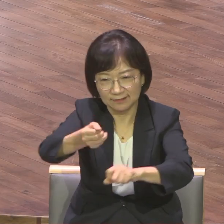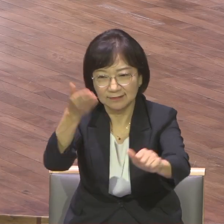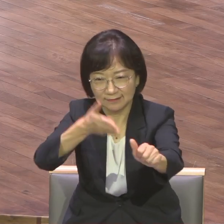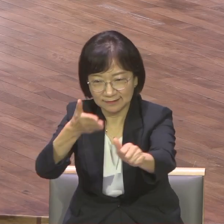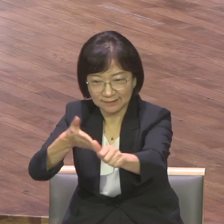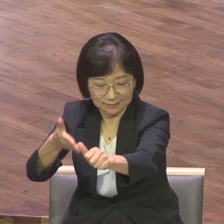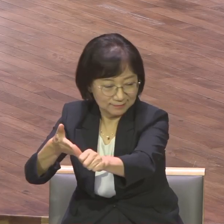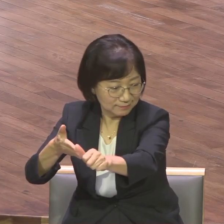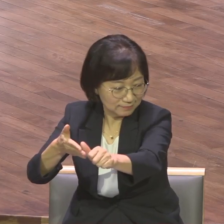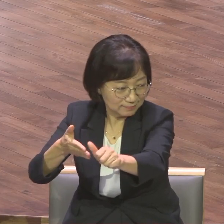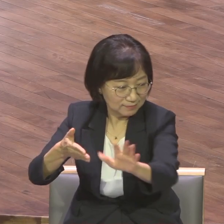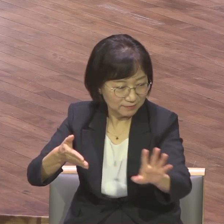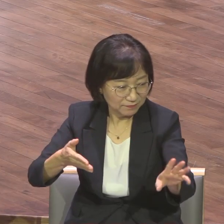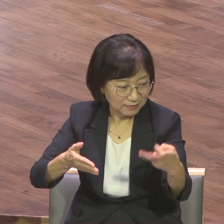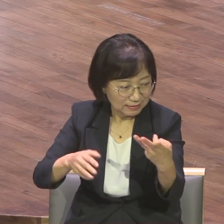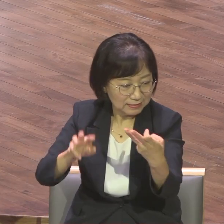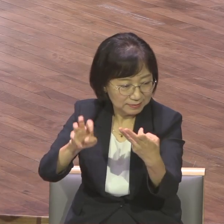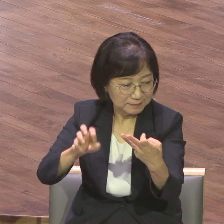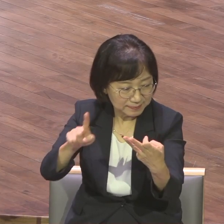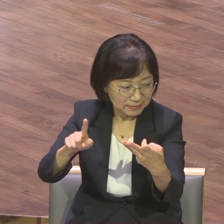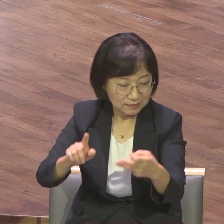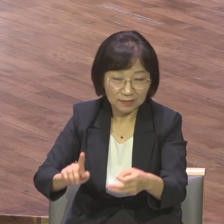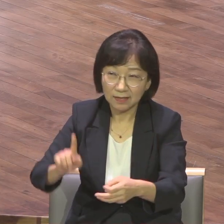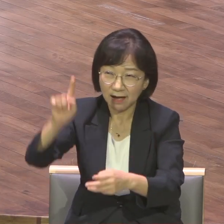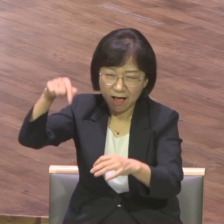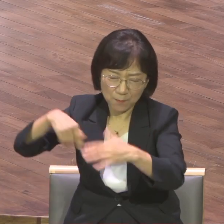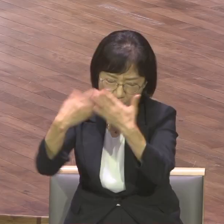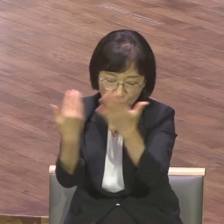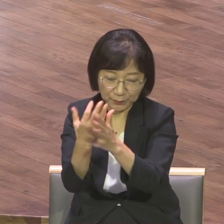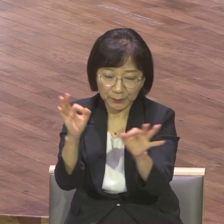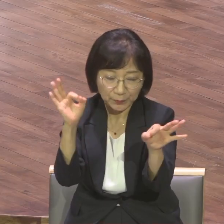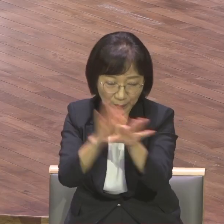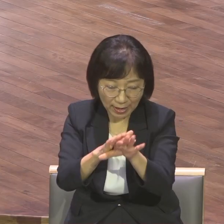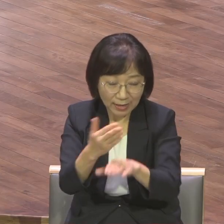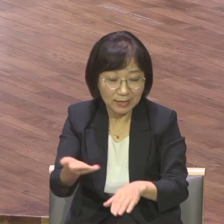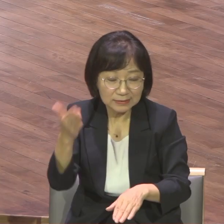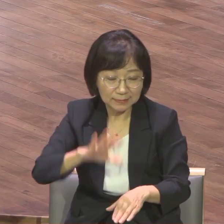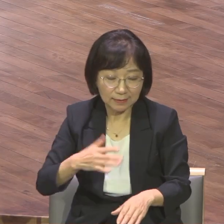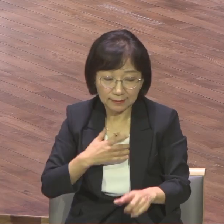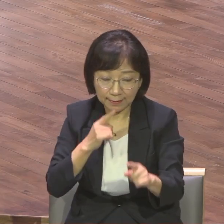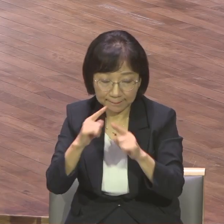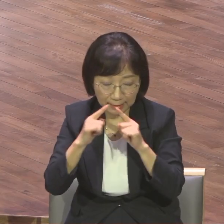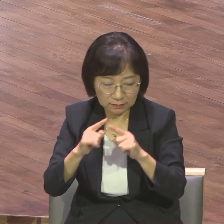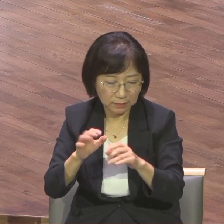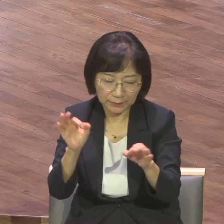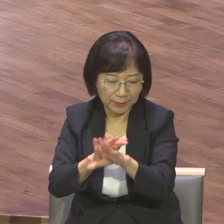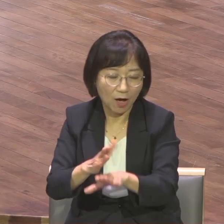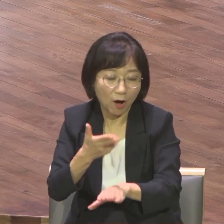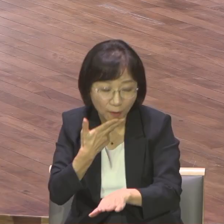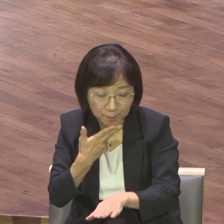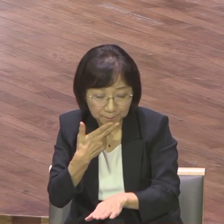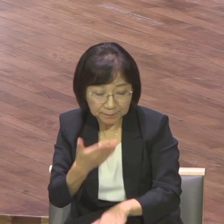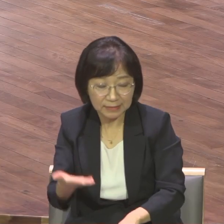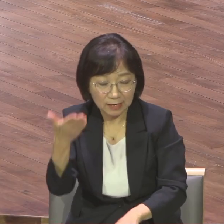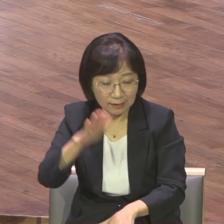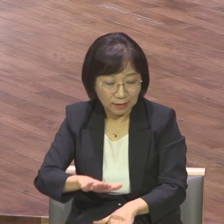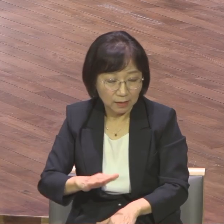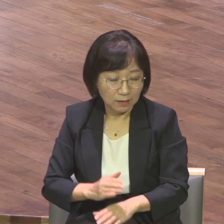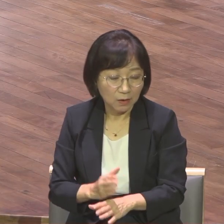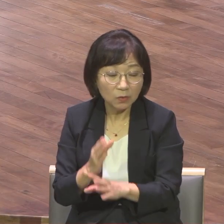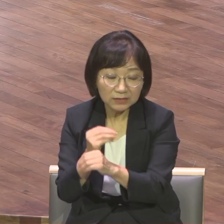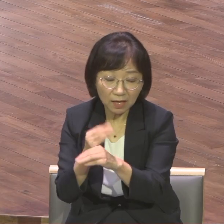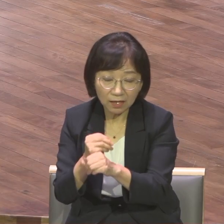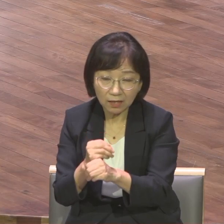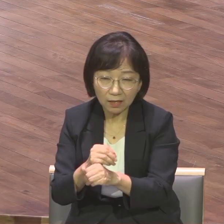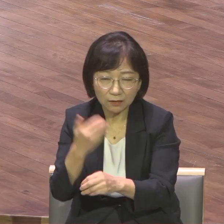31절 봅니다. 천지는 없어지겠으나 내 말은 없어지지 아니하리라. 그러나 그 날과 그 때는